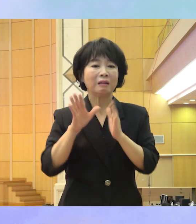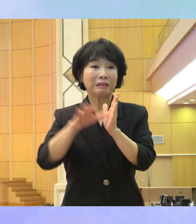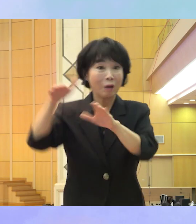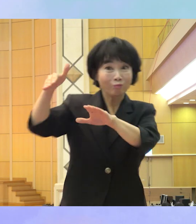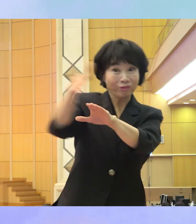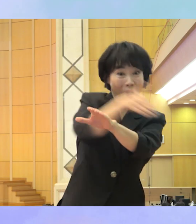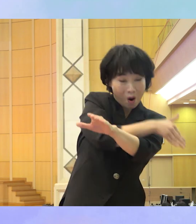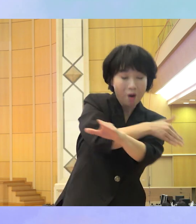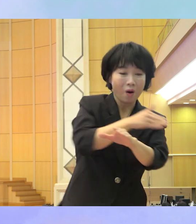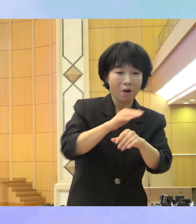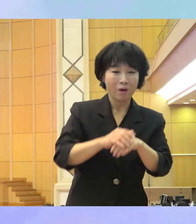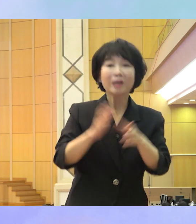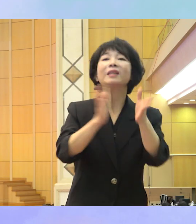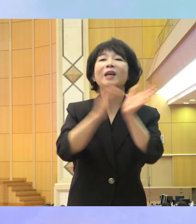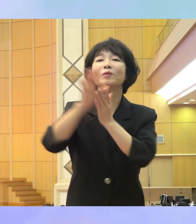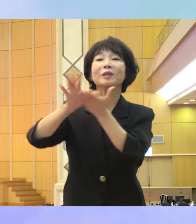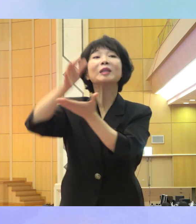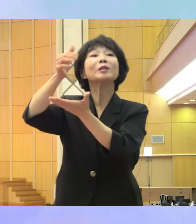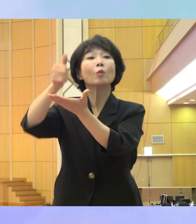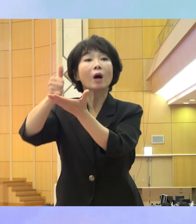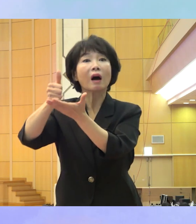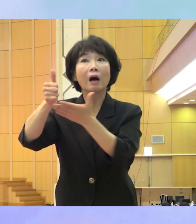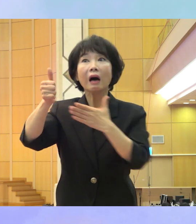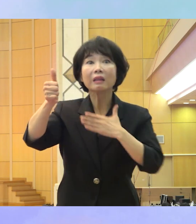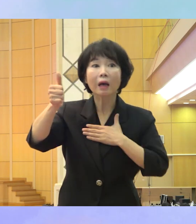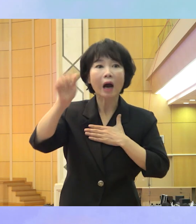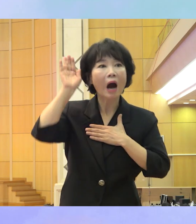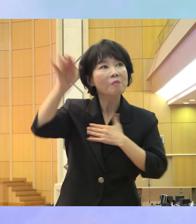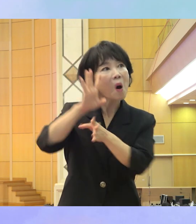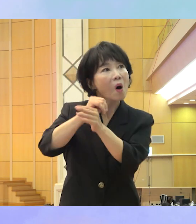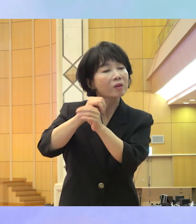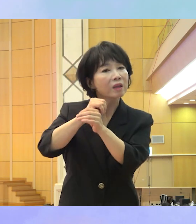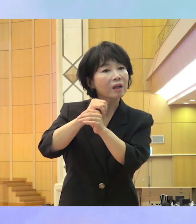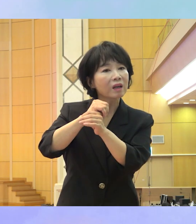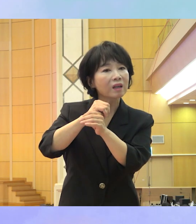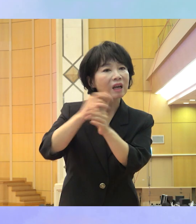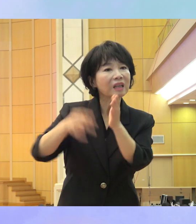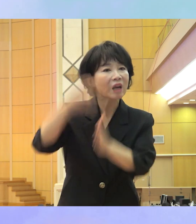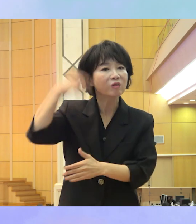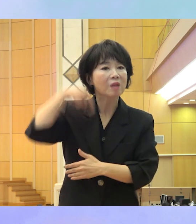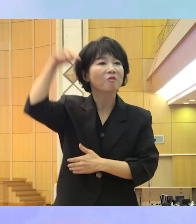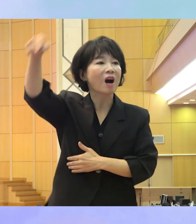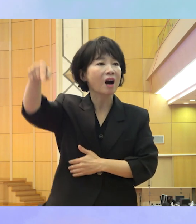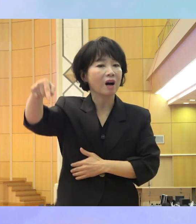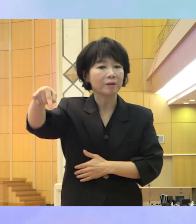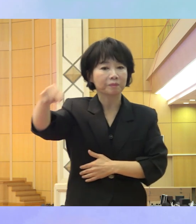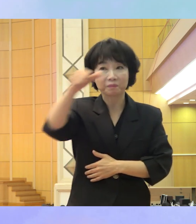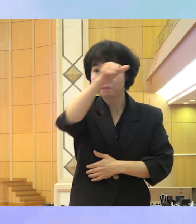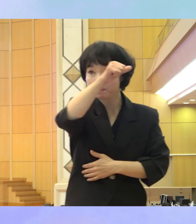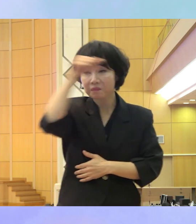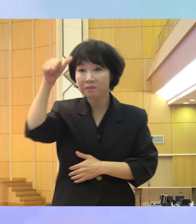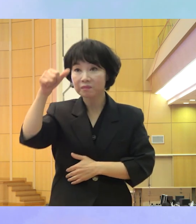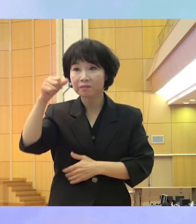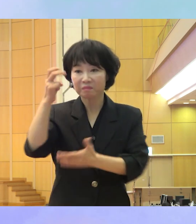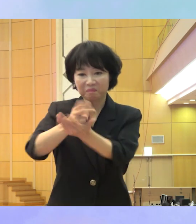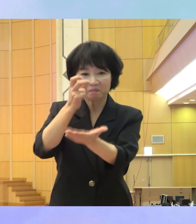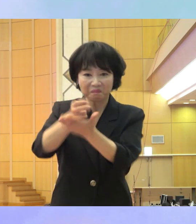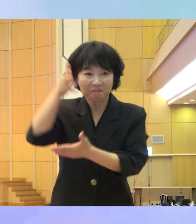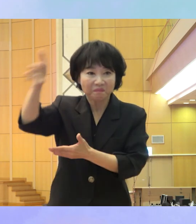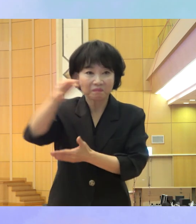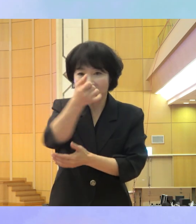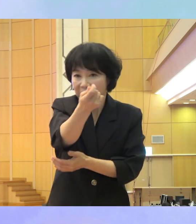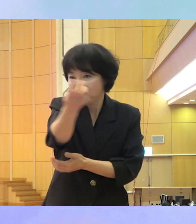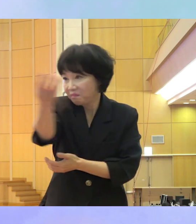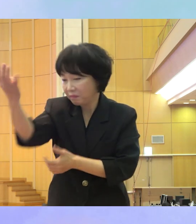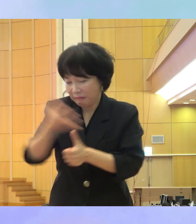이때로부터 예수 그리스도께서 자기가 예루살렘에 올라가 장로들과 대제사장들과 서기관들에게 많은